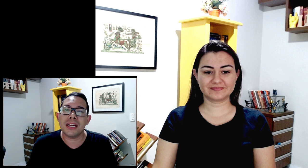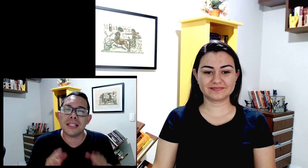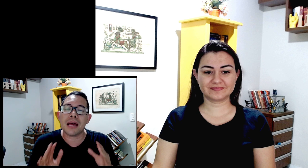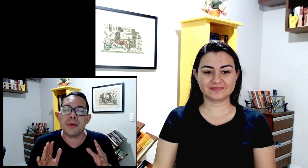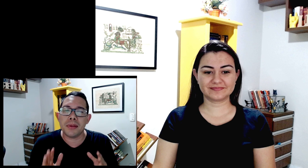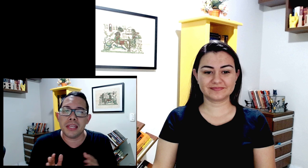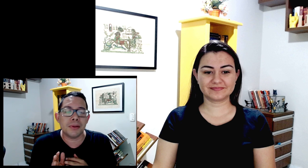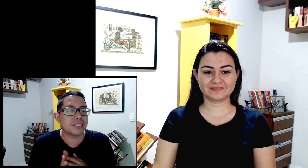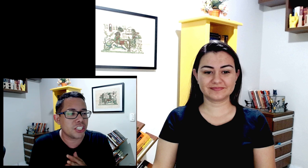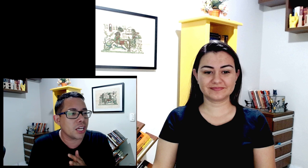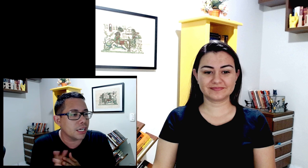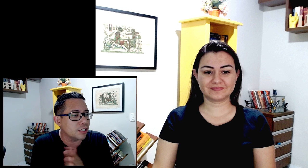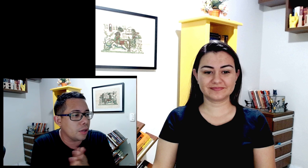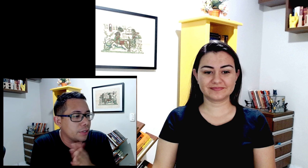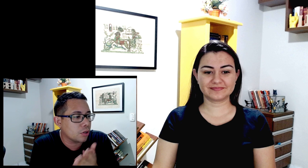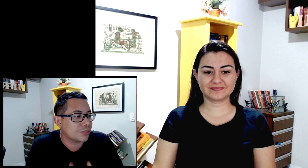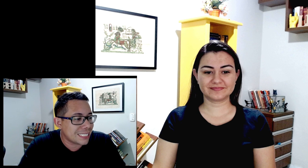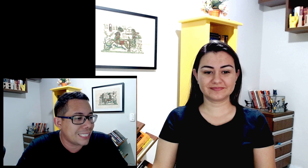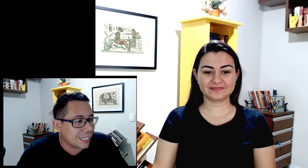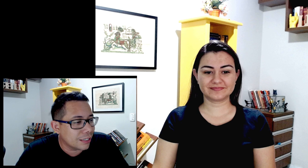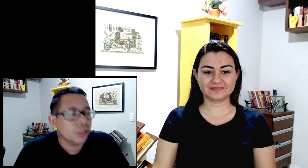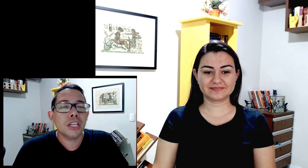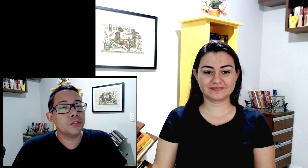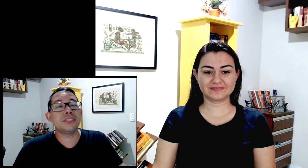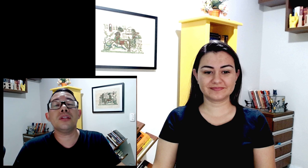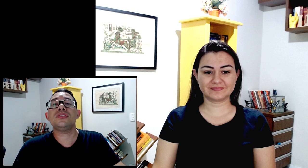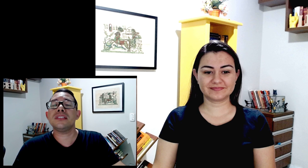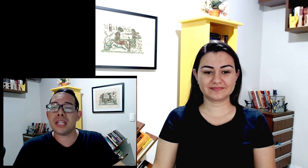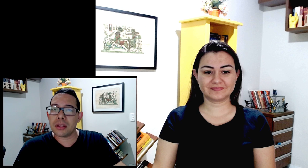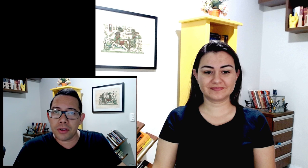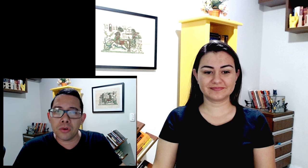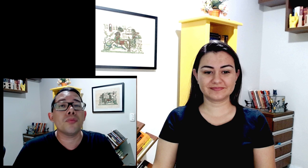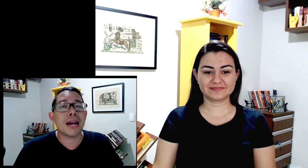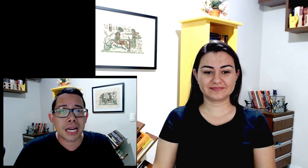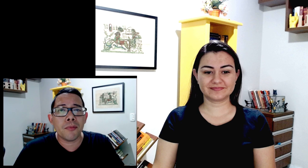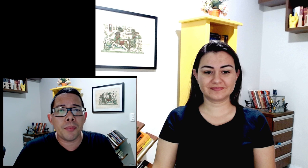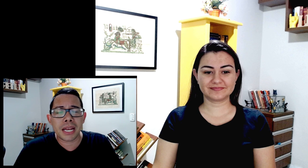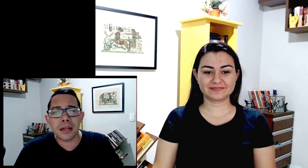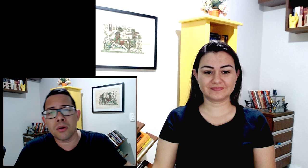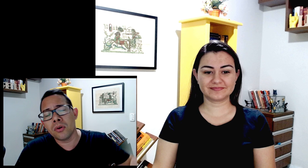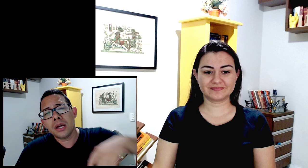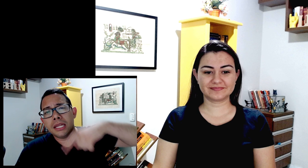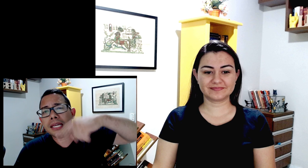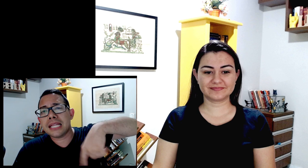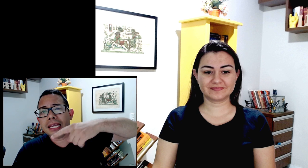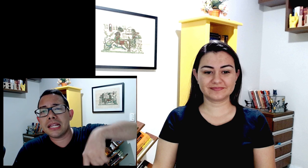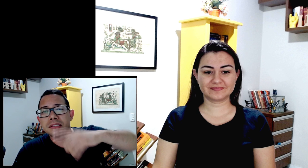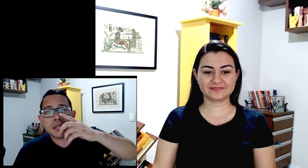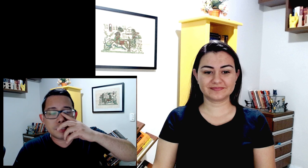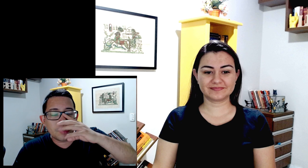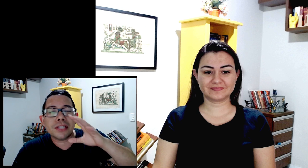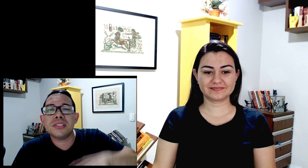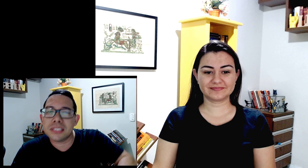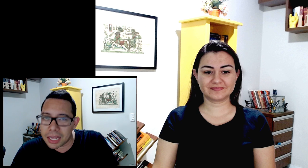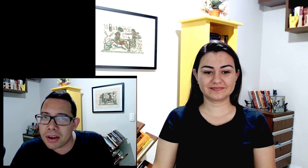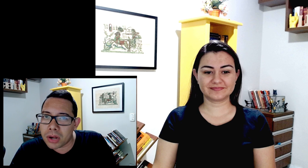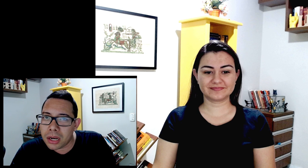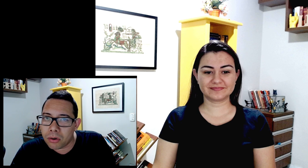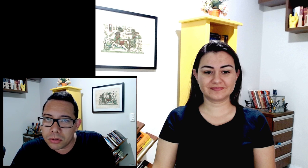semana da Bíblia está chegando aí pessoal tá chegando Se você não se inscreveu vou marcar bobeira não link está aqui na descrição mas se inscreve agora